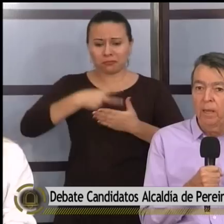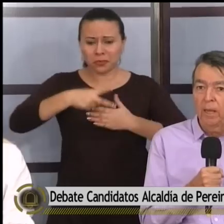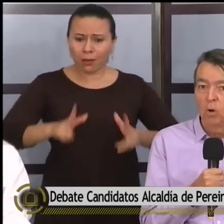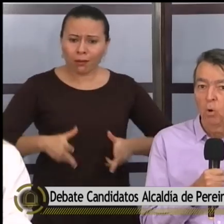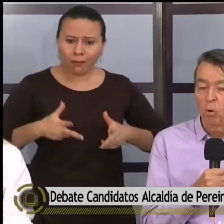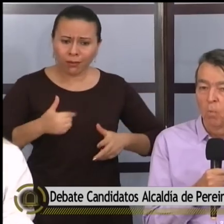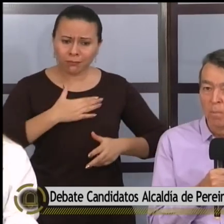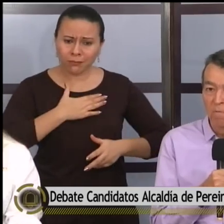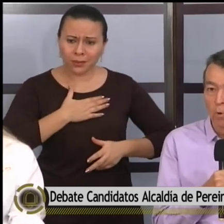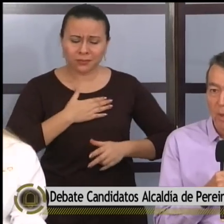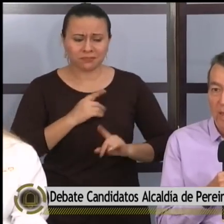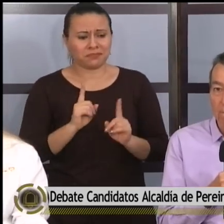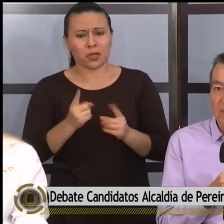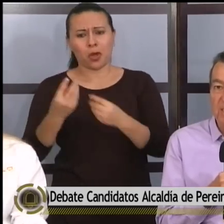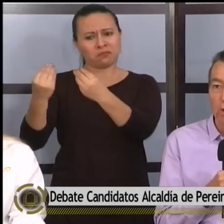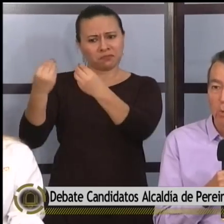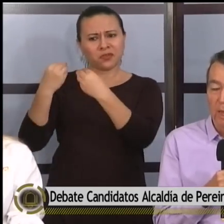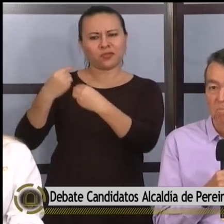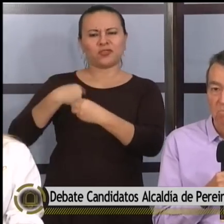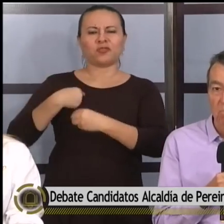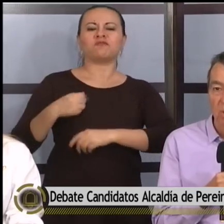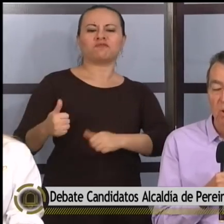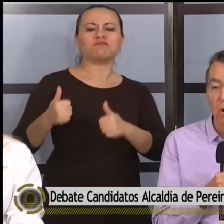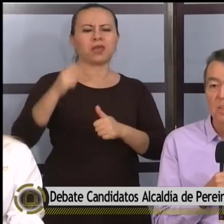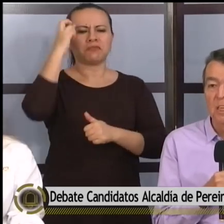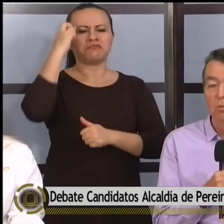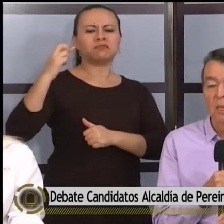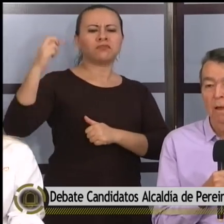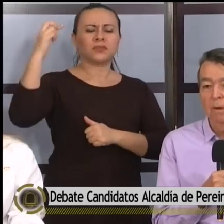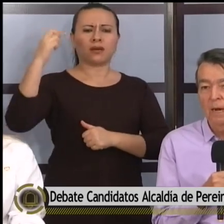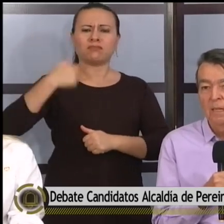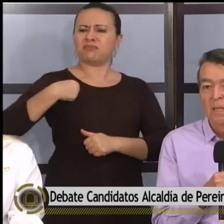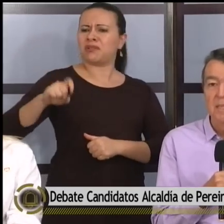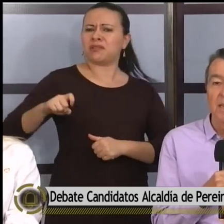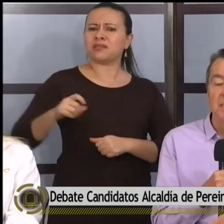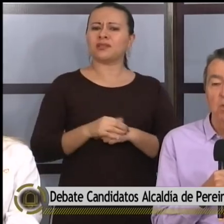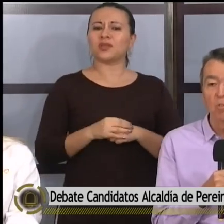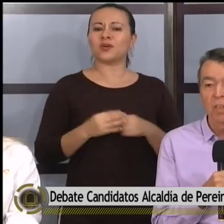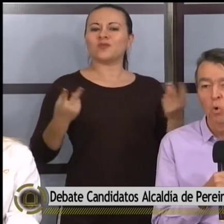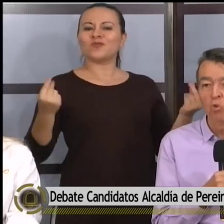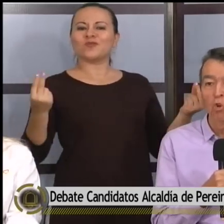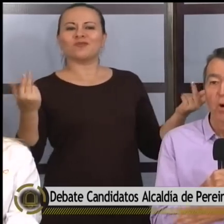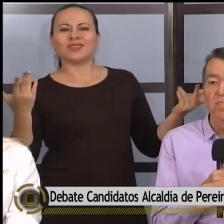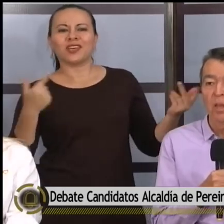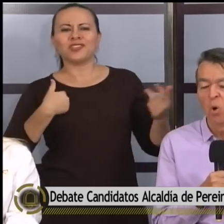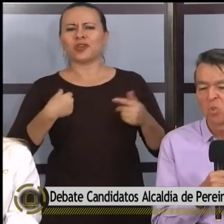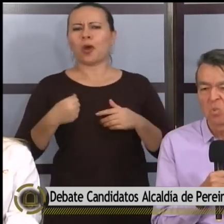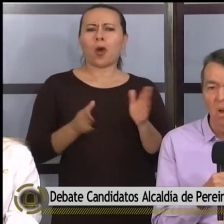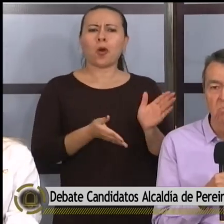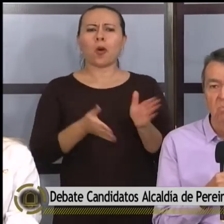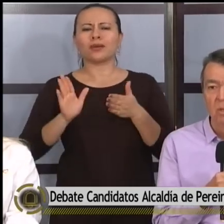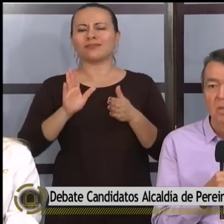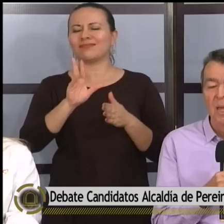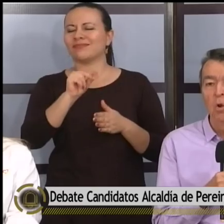porque como me formé, me siento bien. No necesito aquí hablar de que si he hecho este curso o este o lo